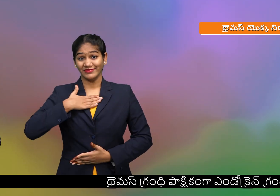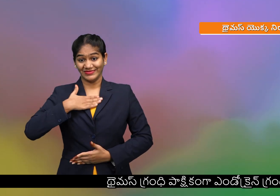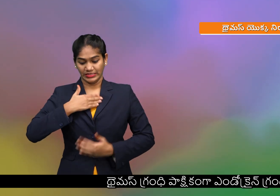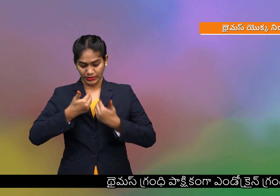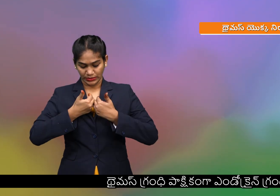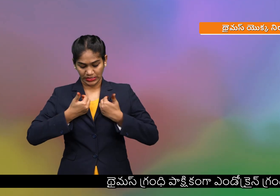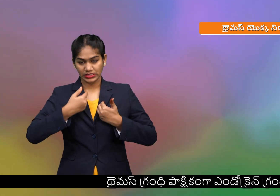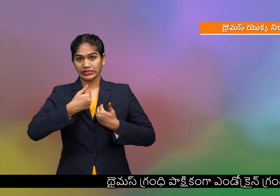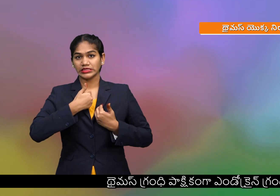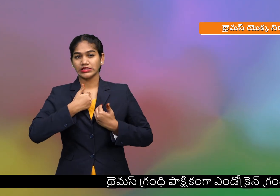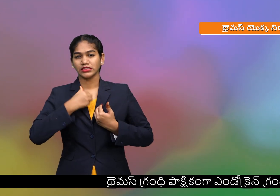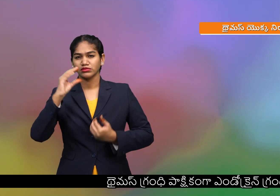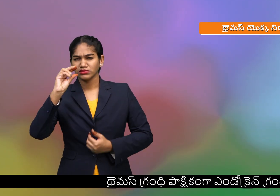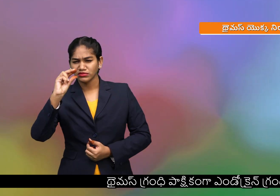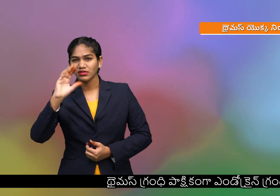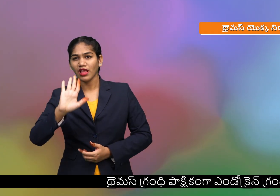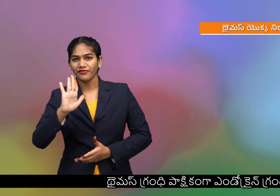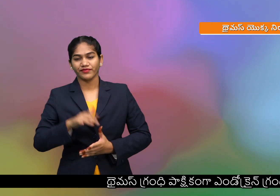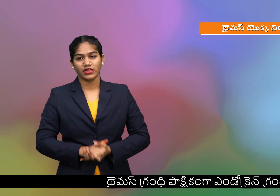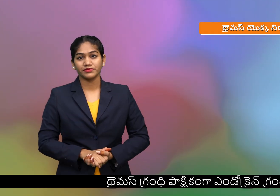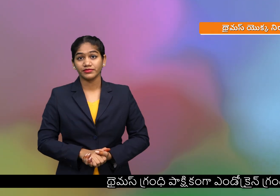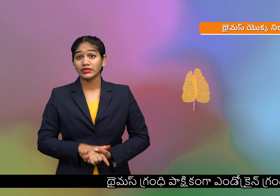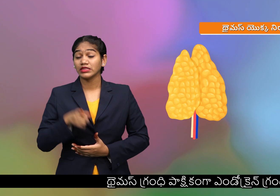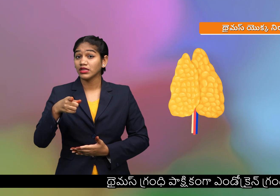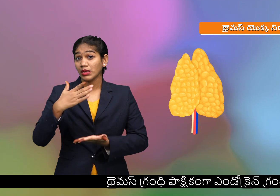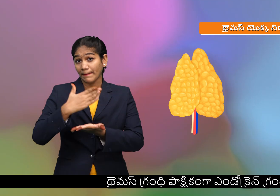థైమస్ గ్రంథి పాక్షికంగా ఎండోక్రైన్ గ్రంథి